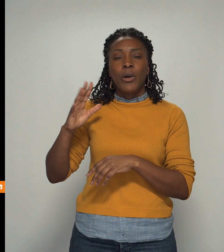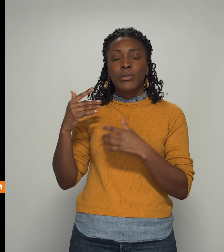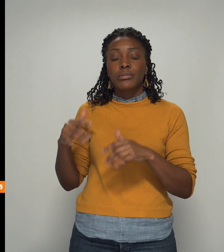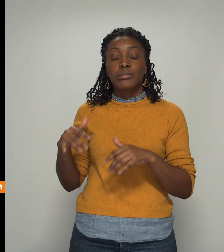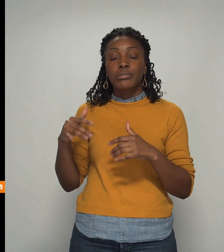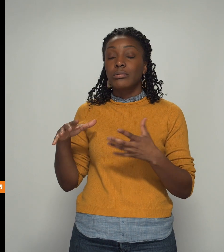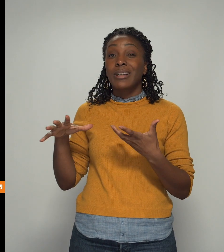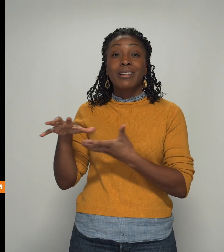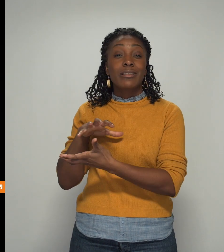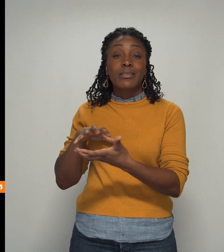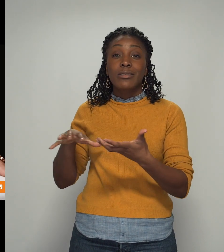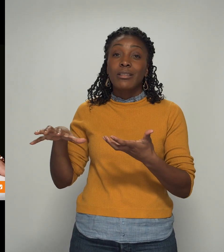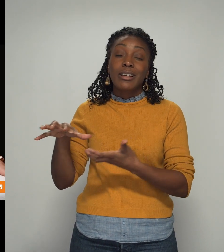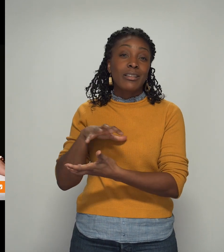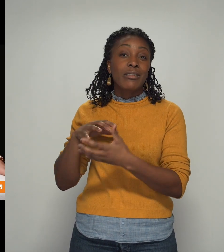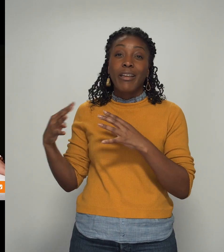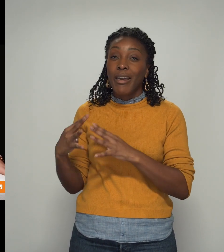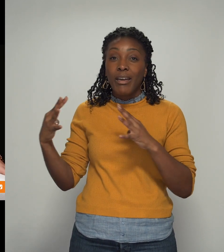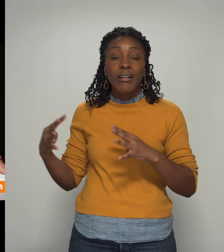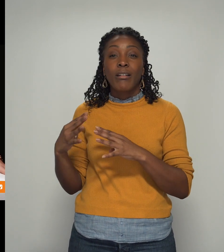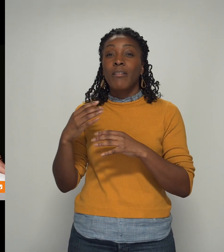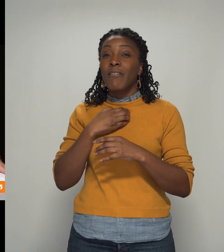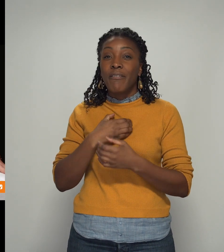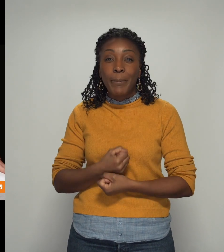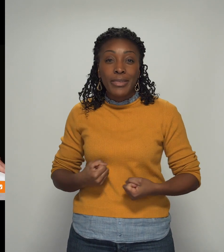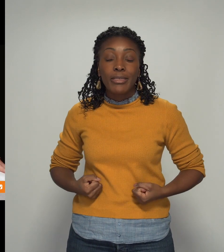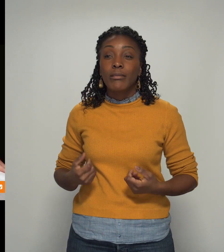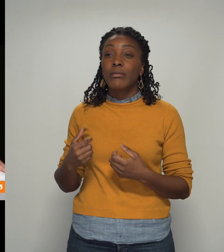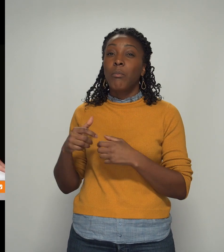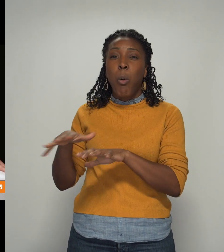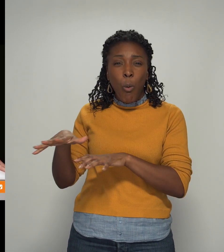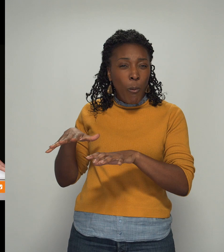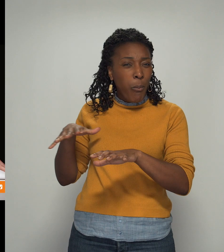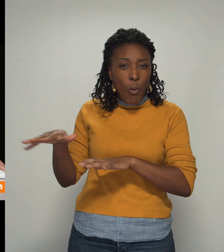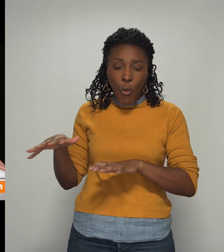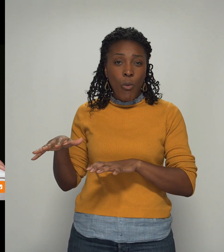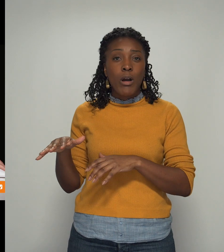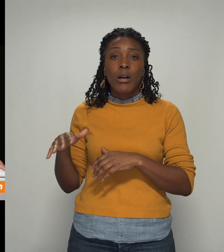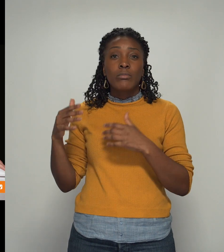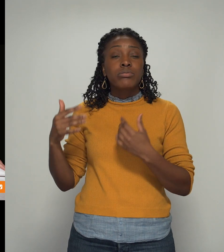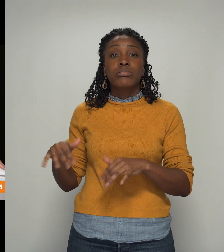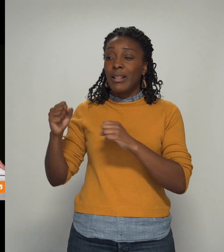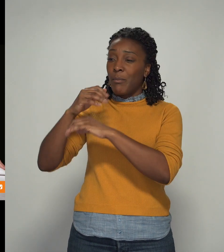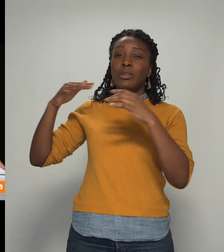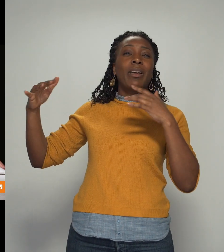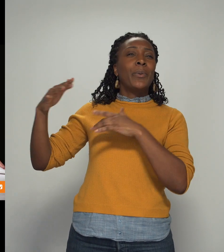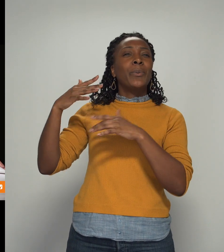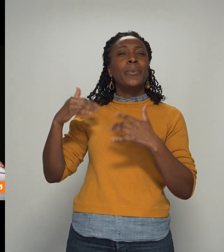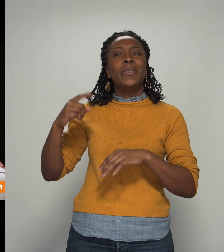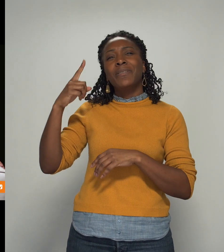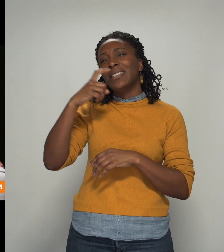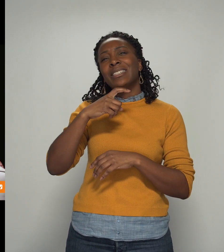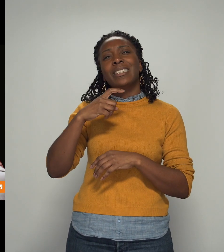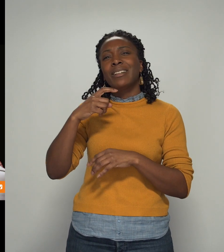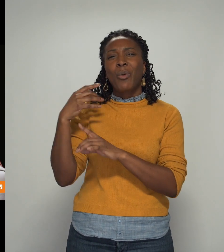cette époque-là, guerre, famine, tremblement de terre. On vit donc dans un atmosphère assez difficile,